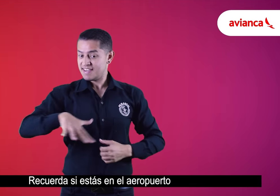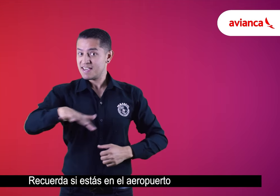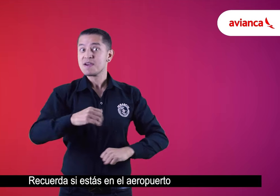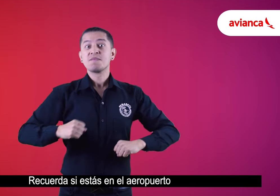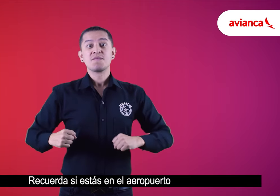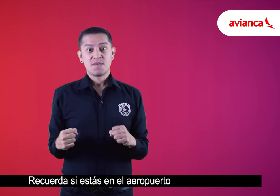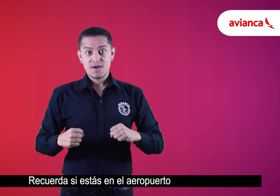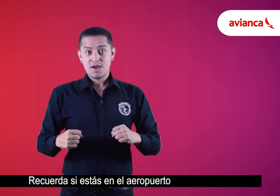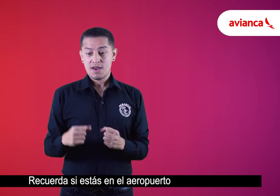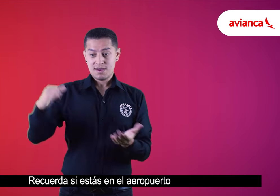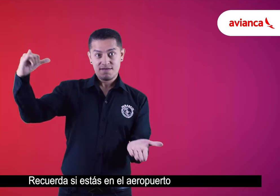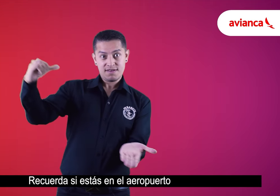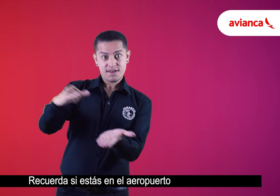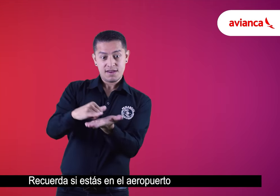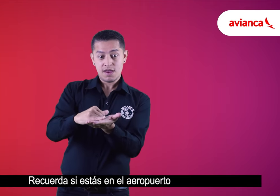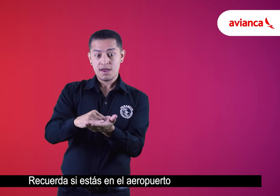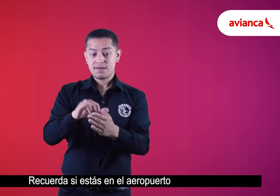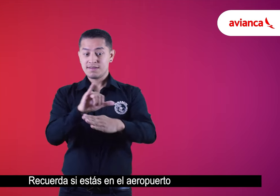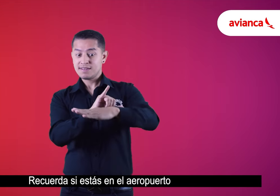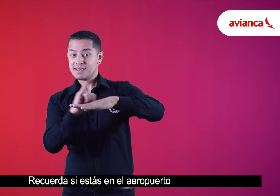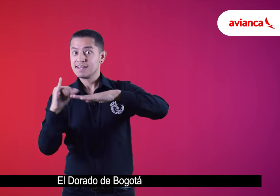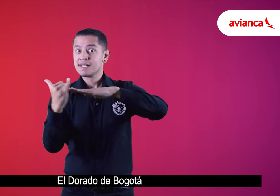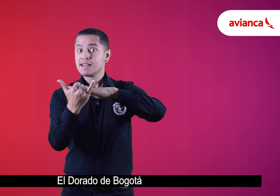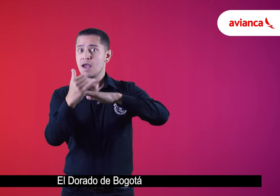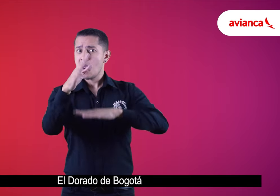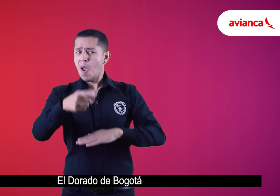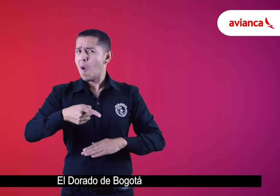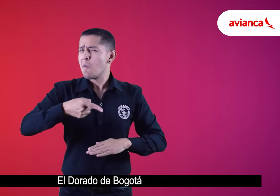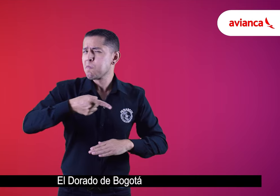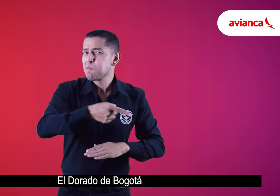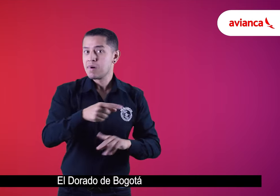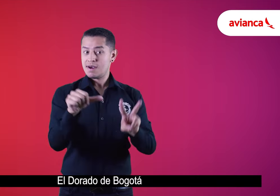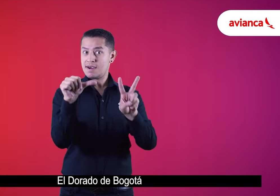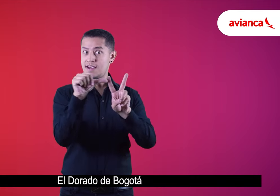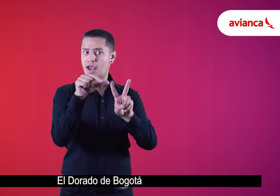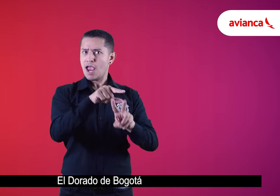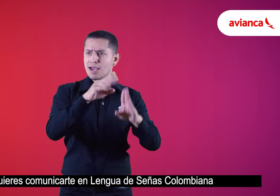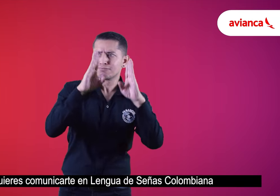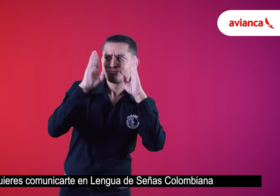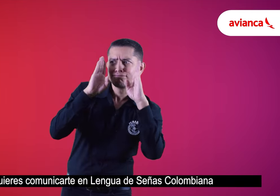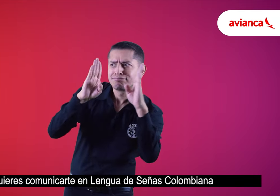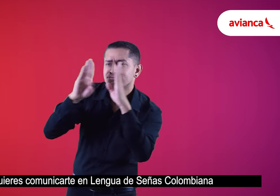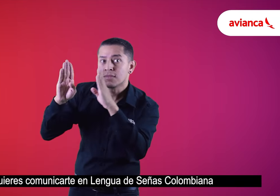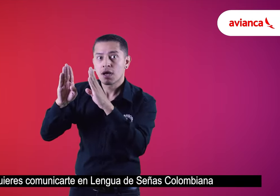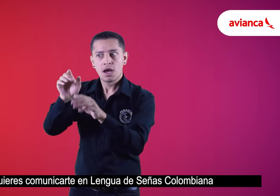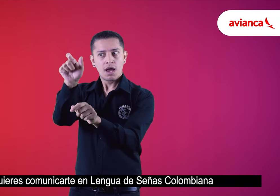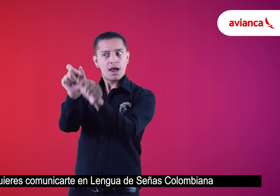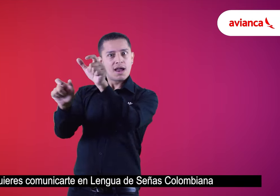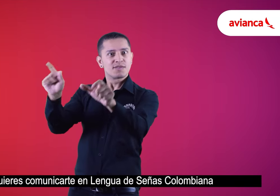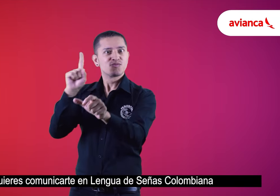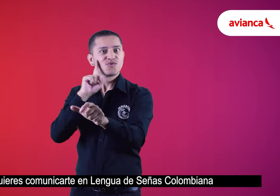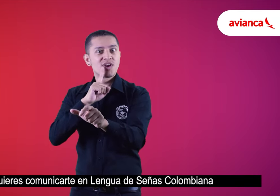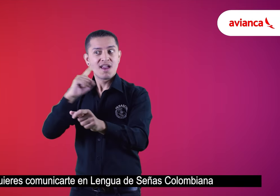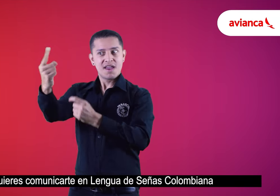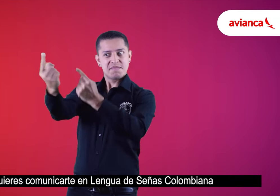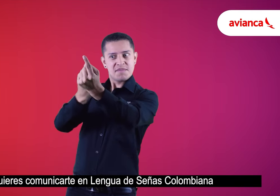Recuerda, si estás en el Aeropuerto El Dorado de Bogotá y quieres comunicarte en lengua de